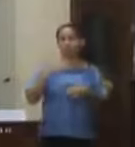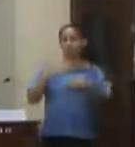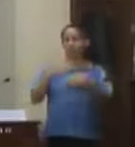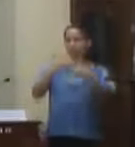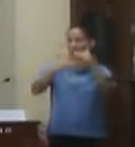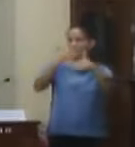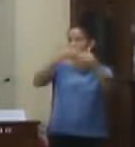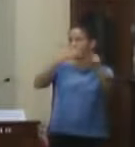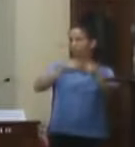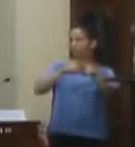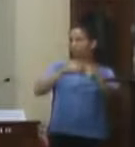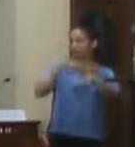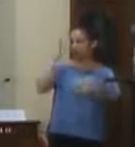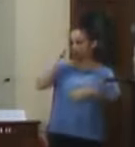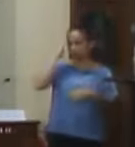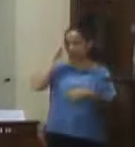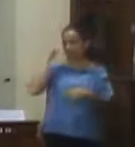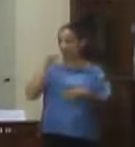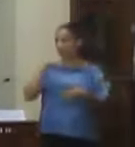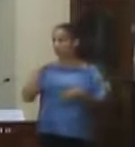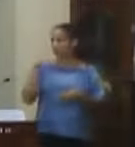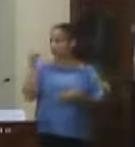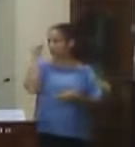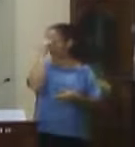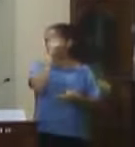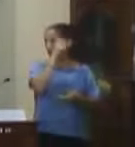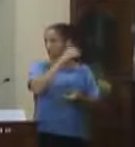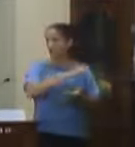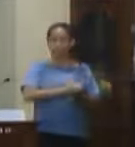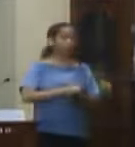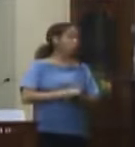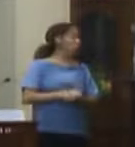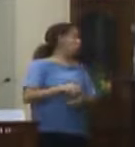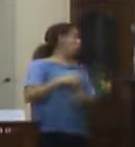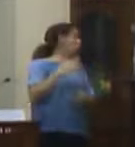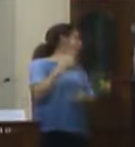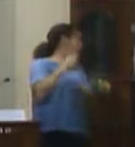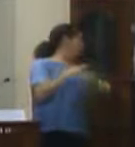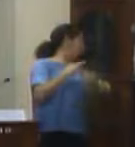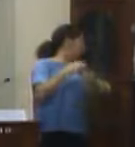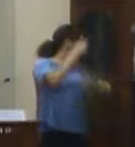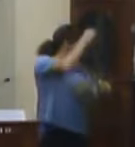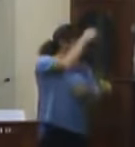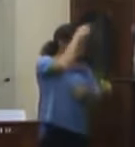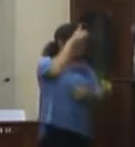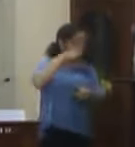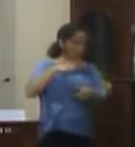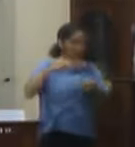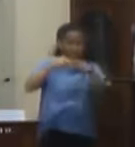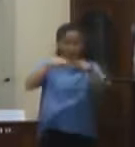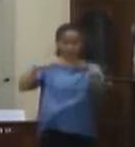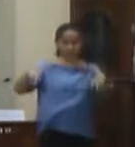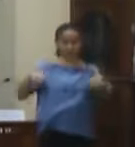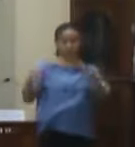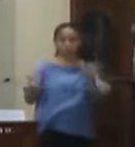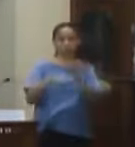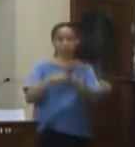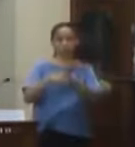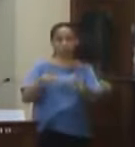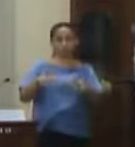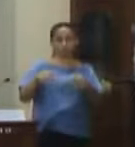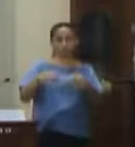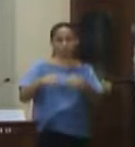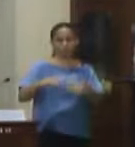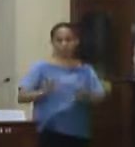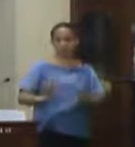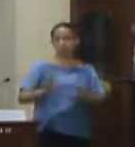passos. Sabemos que temos muitas dificuldades ainda por vir, que a prefeitura ainda tem que ter um espaço público para que possa ser recolhido esses